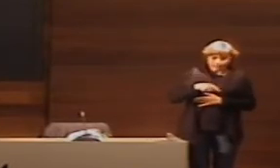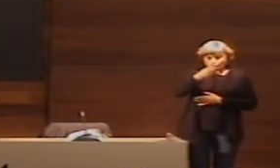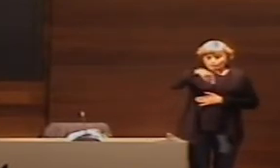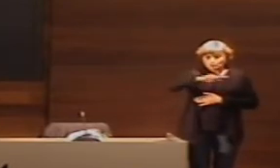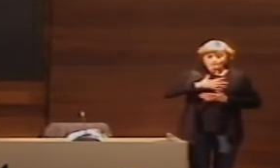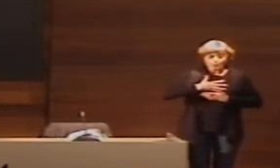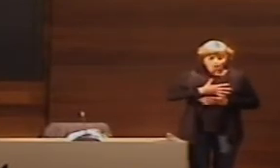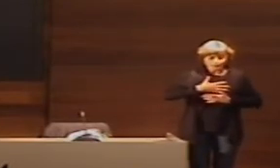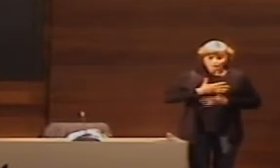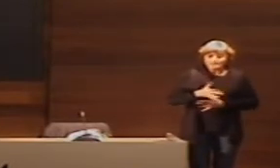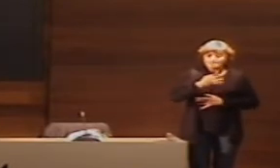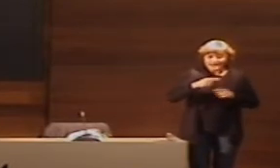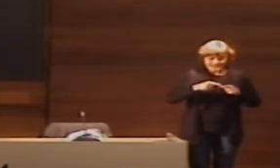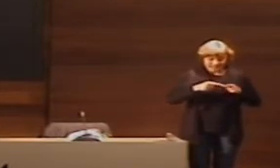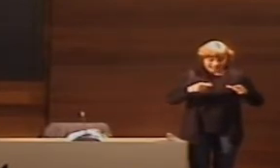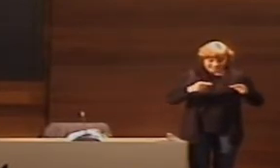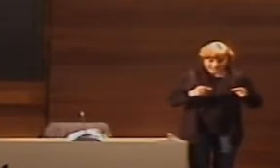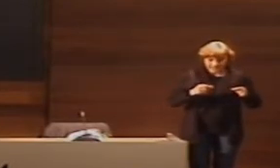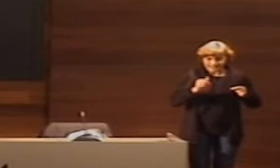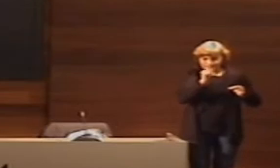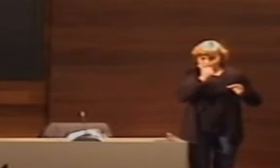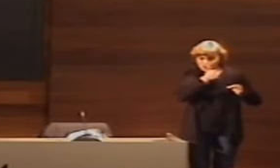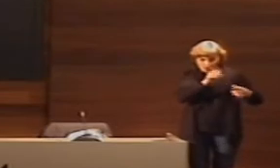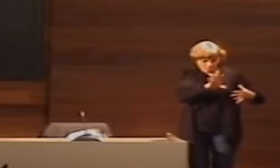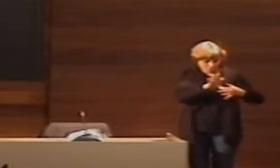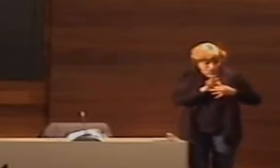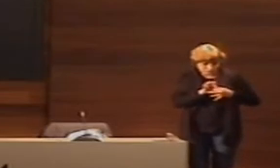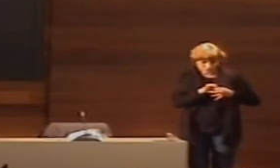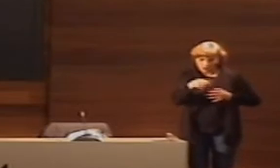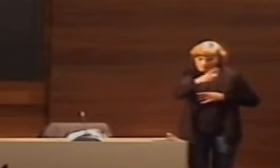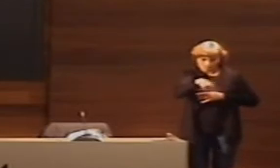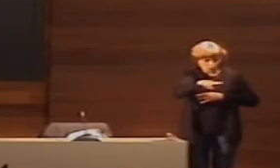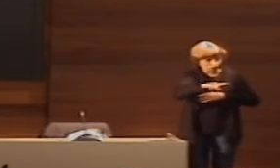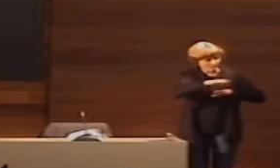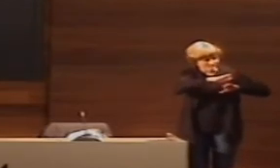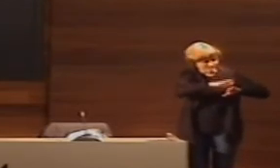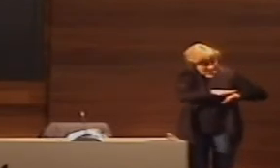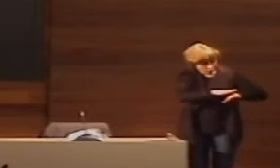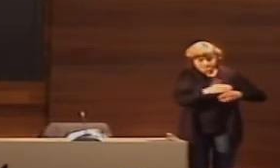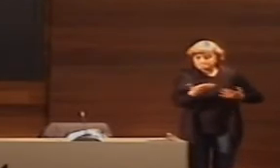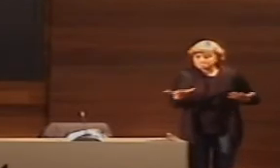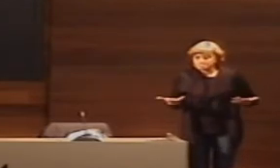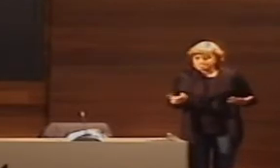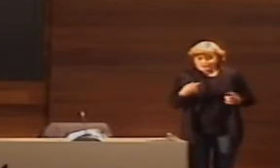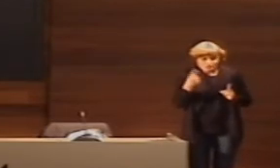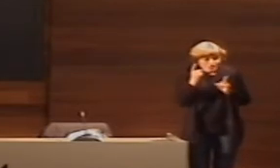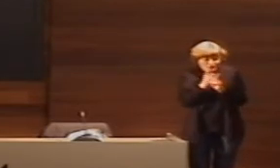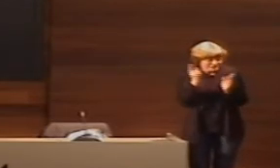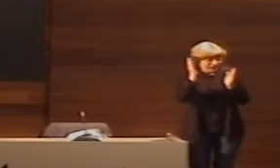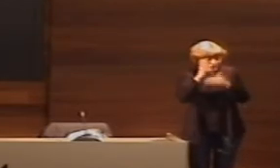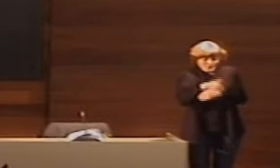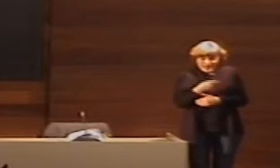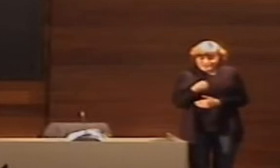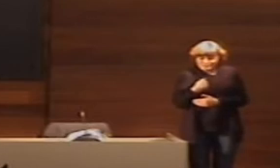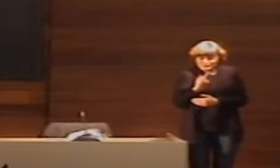ahora cerrado y ahora por la identificación del usuario. Y no tengo nada más que añadir,